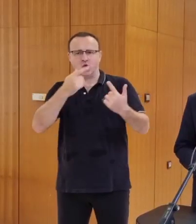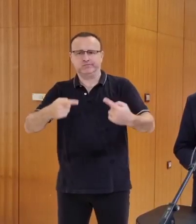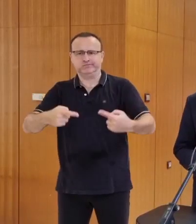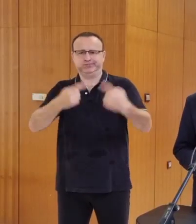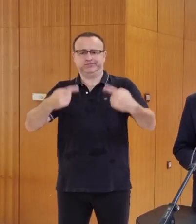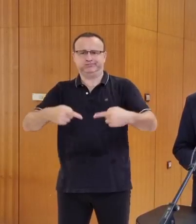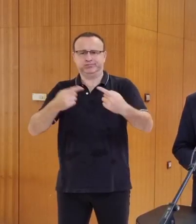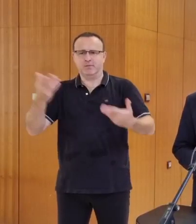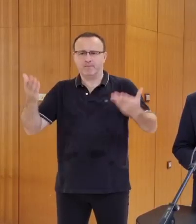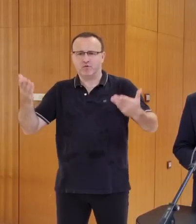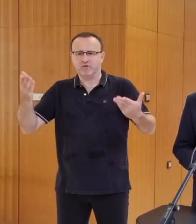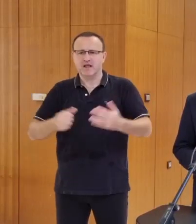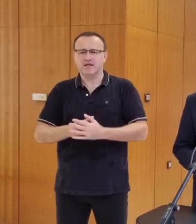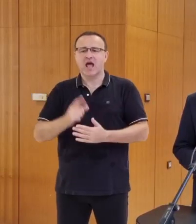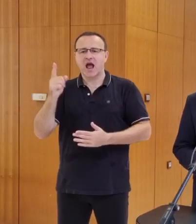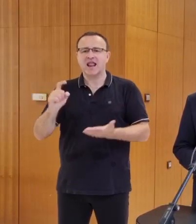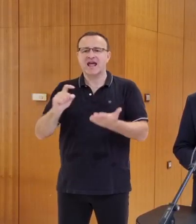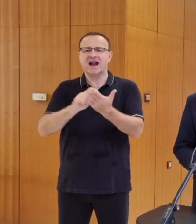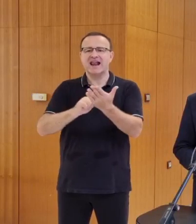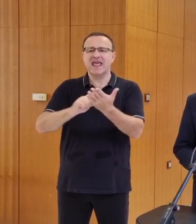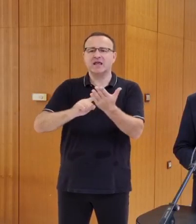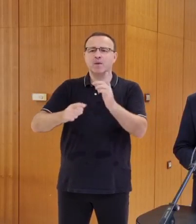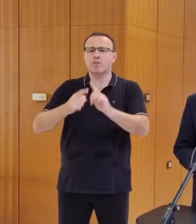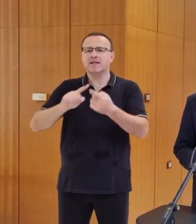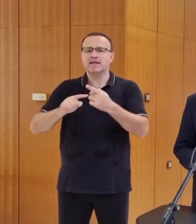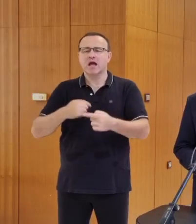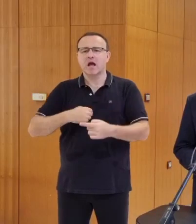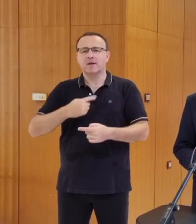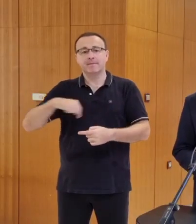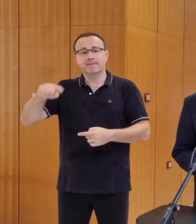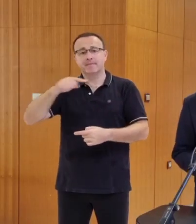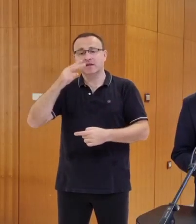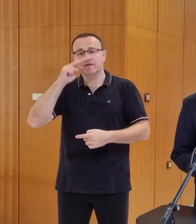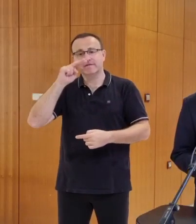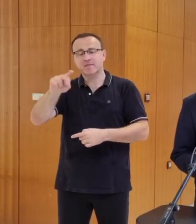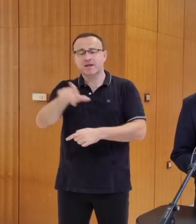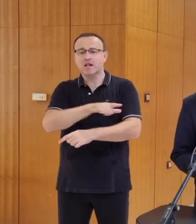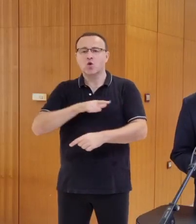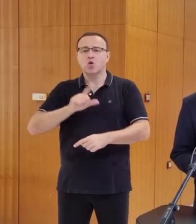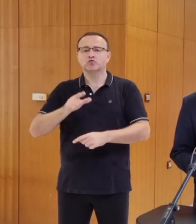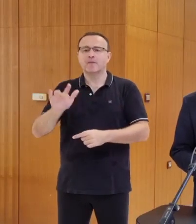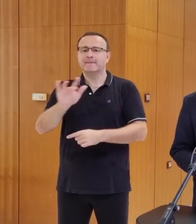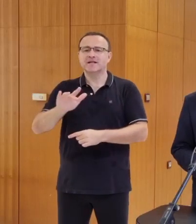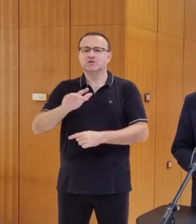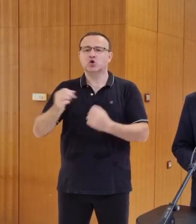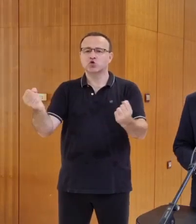samozrejme v liekovej politike my dlhodobo vidíme priestor na dodržiavanie najmä zákona.